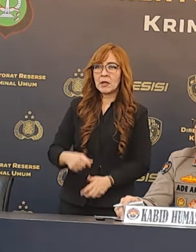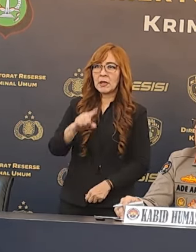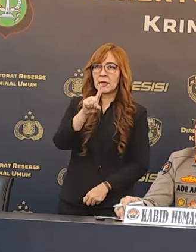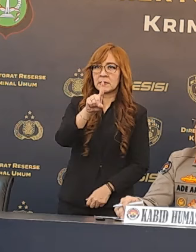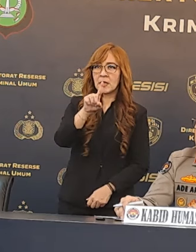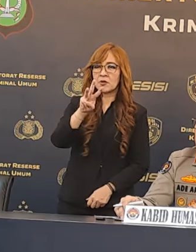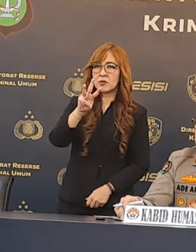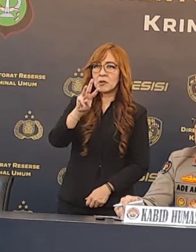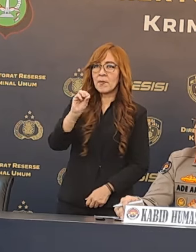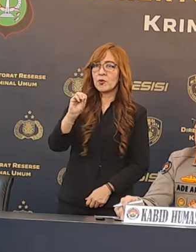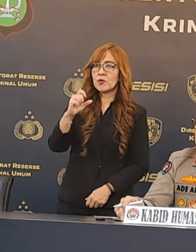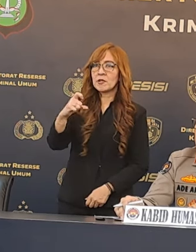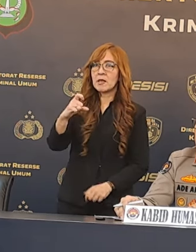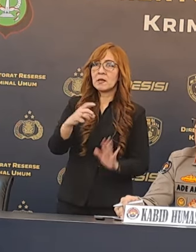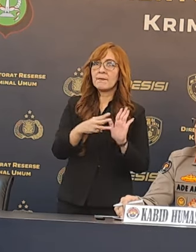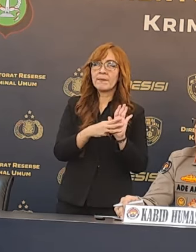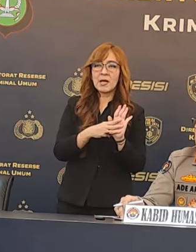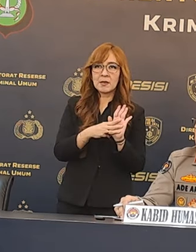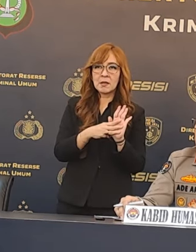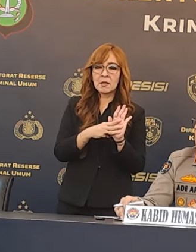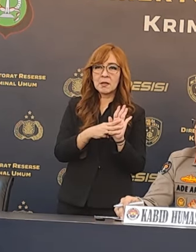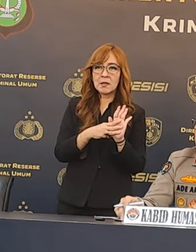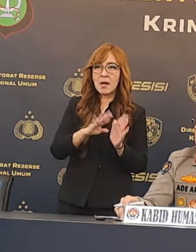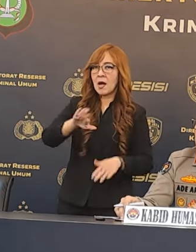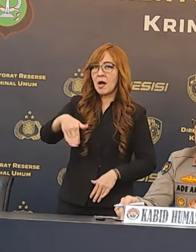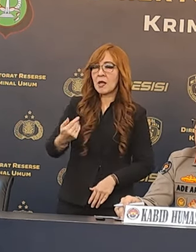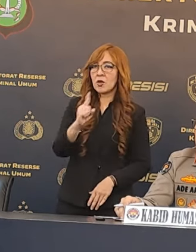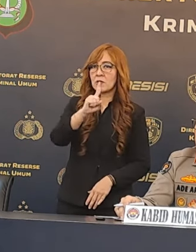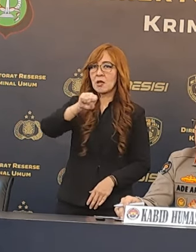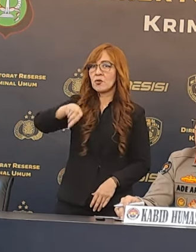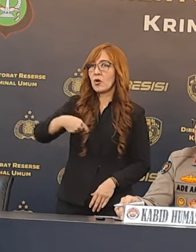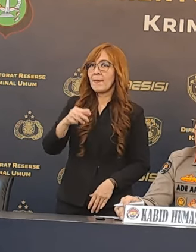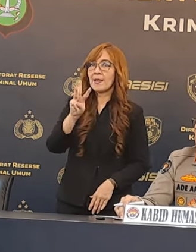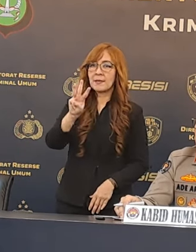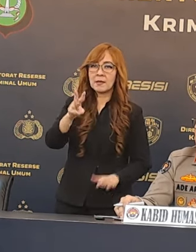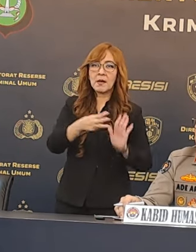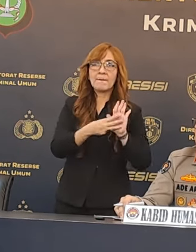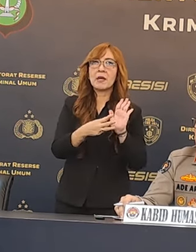130 cm atau 1,3 meter.